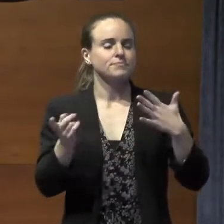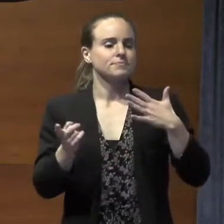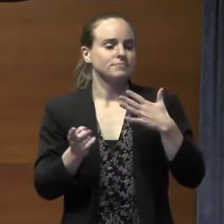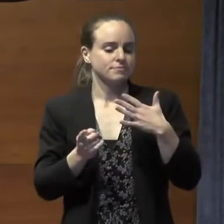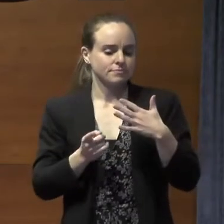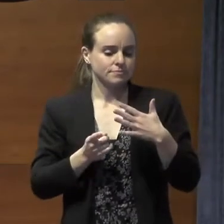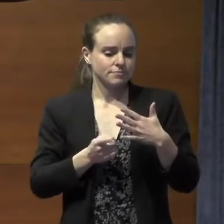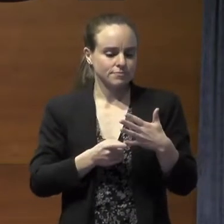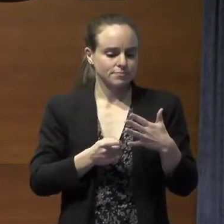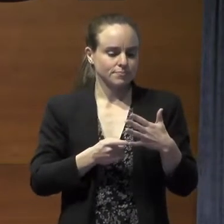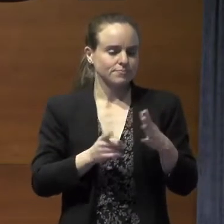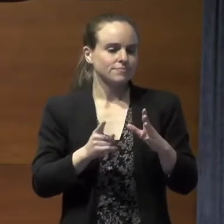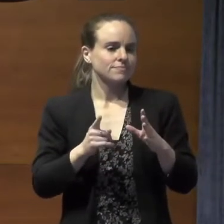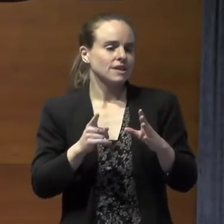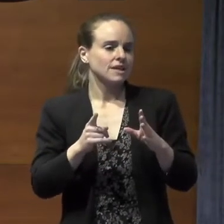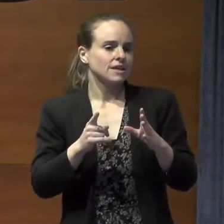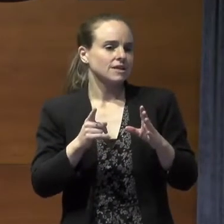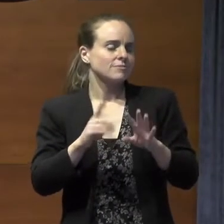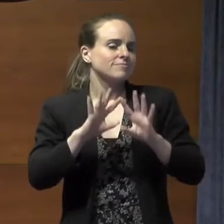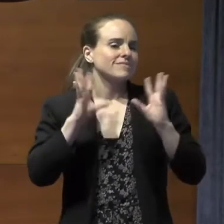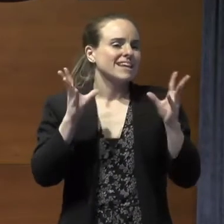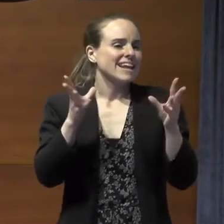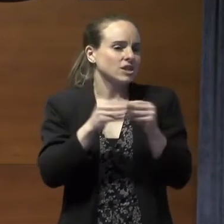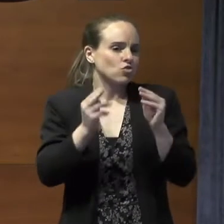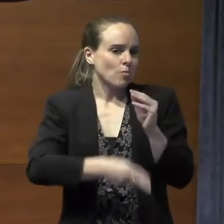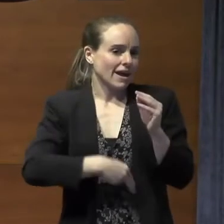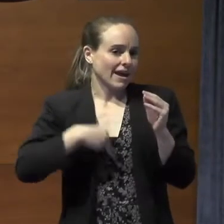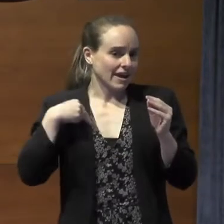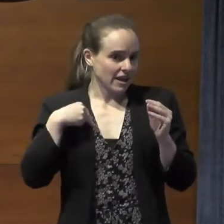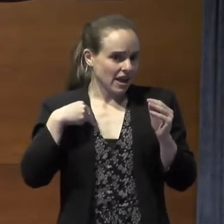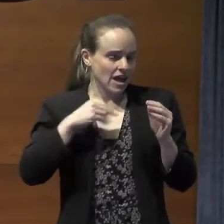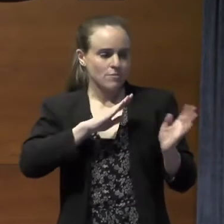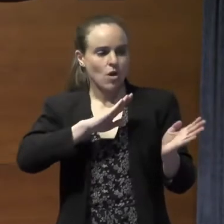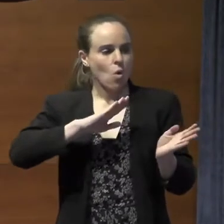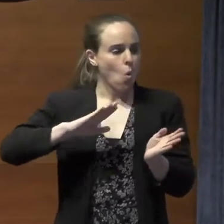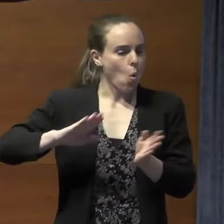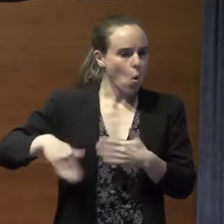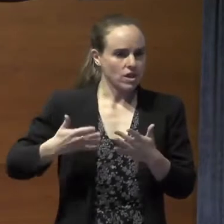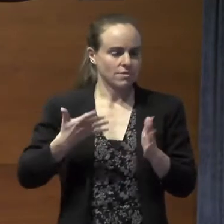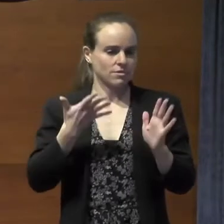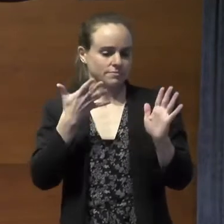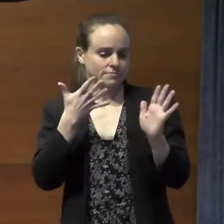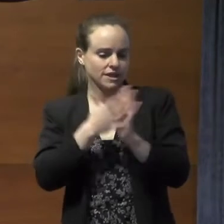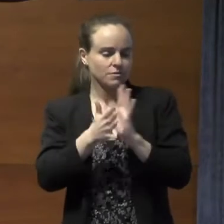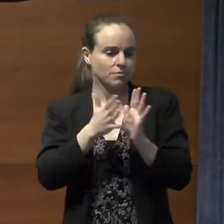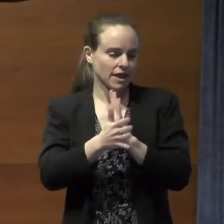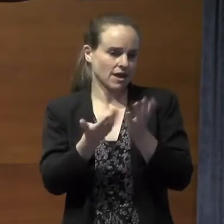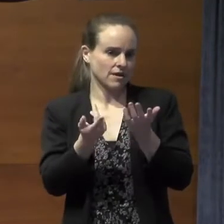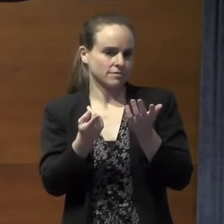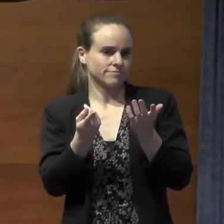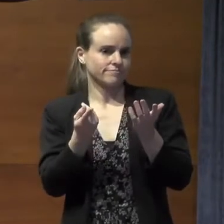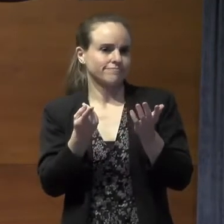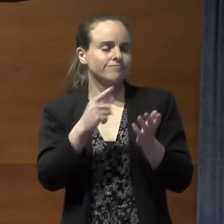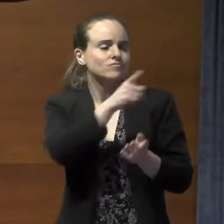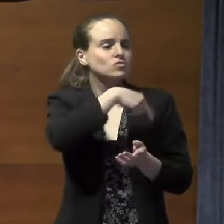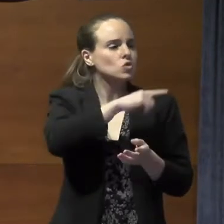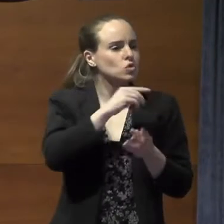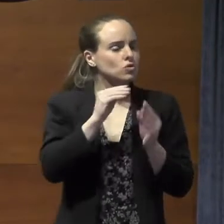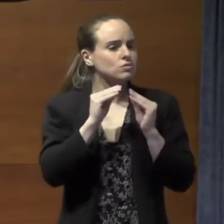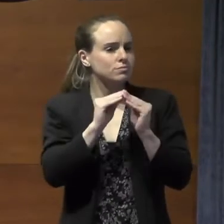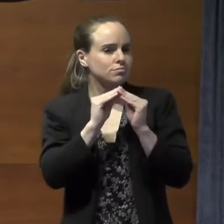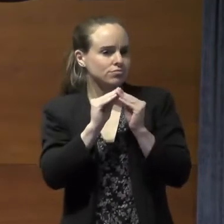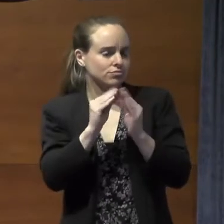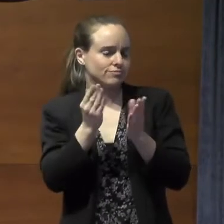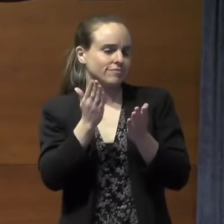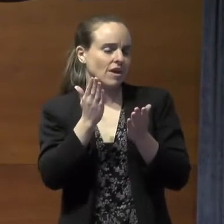un breve resumen de estas respuestas y terminamos con una pequeña presentación de otra acción de